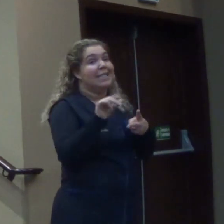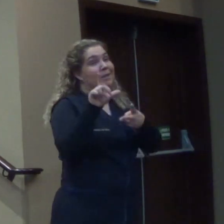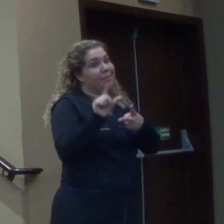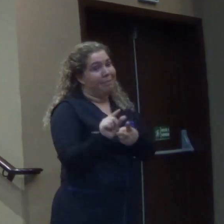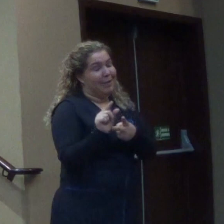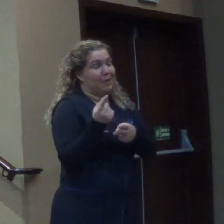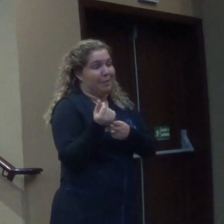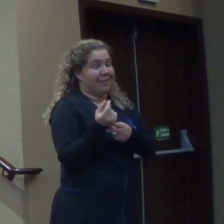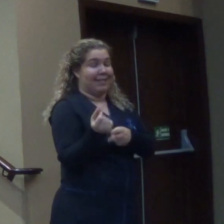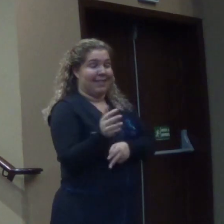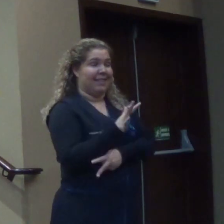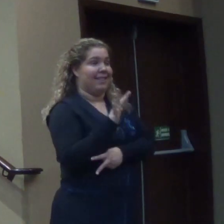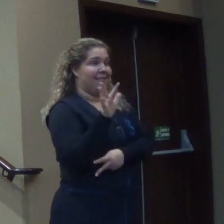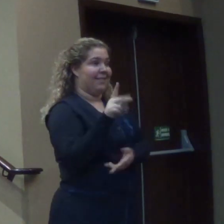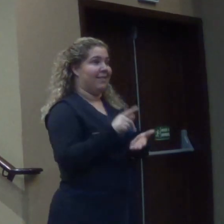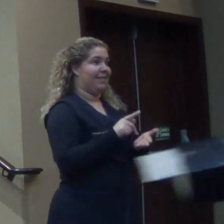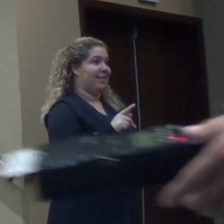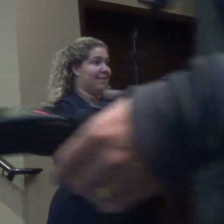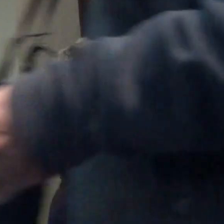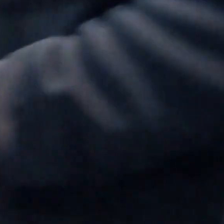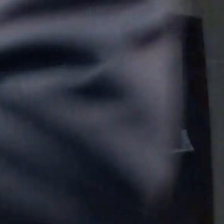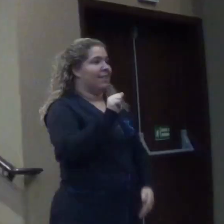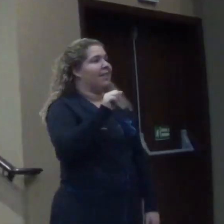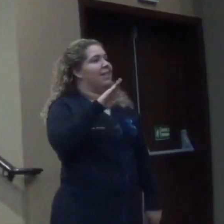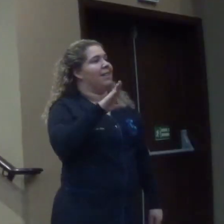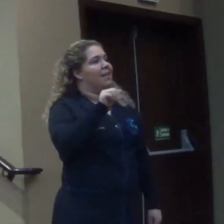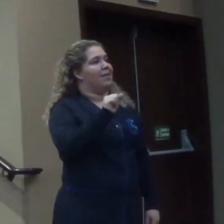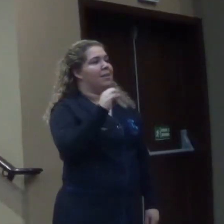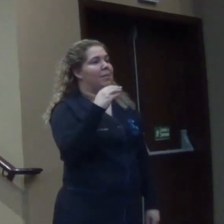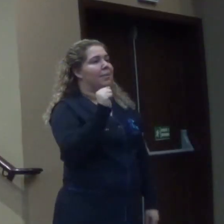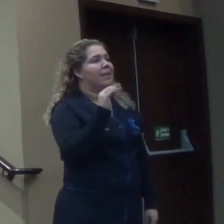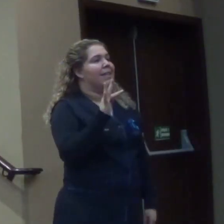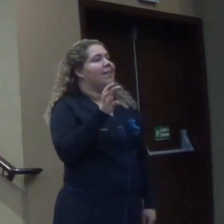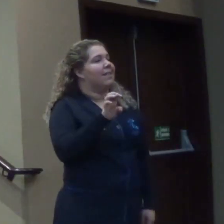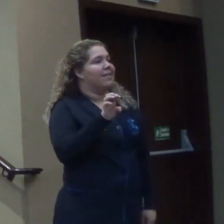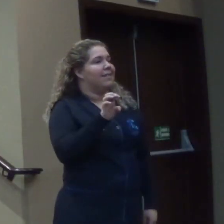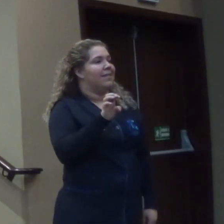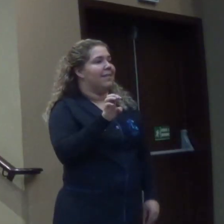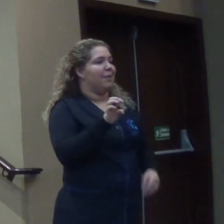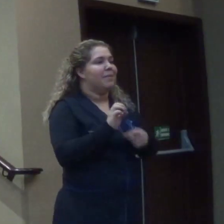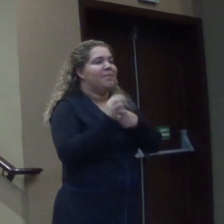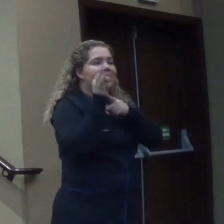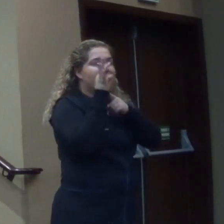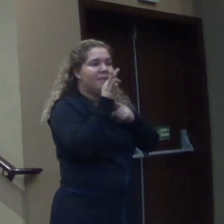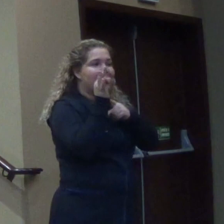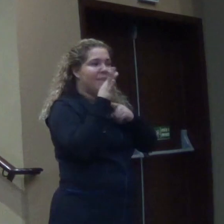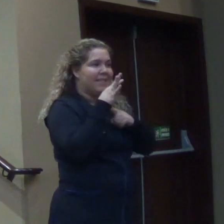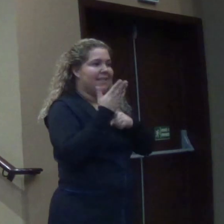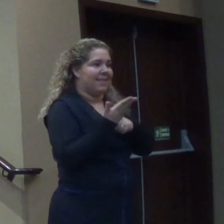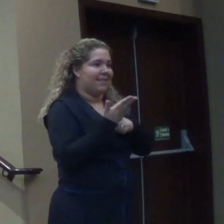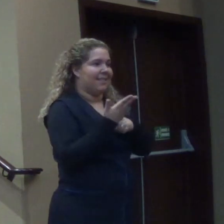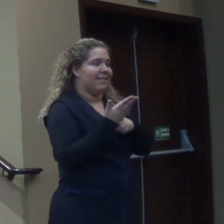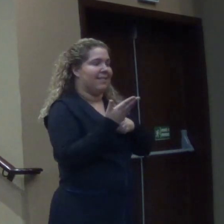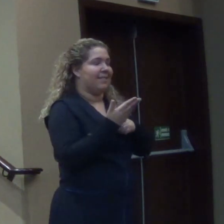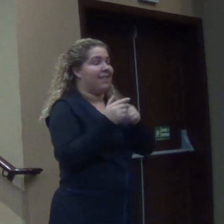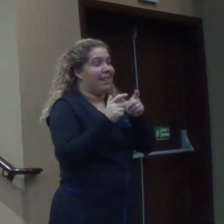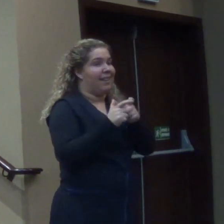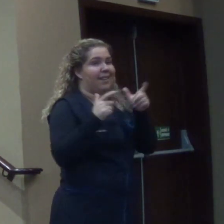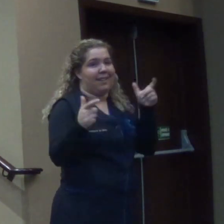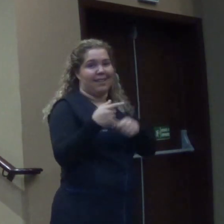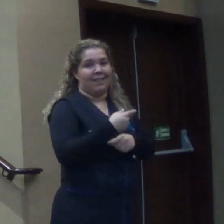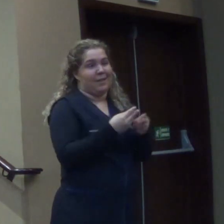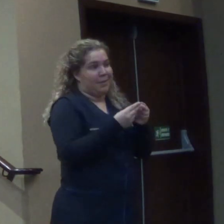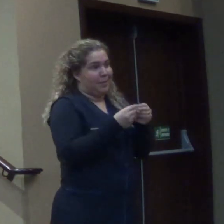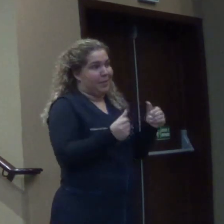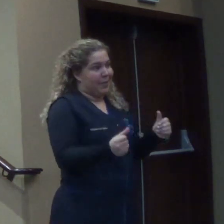abacate, coisas que são altamente benéficas para a saúde. Isso faz parte de uma dieta saudável de alta qualidade. E